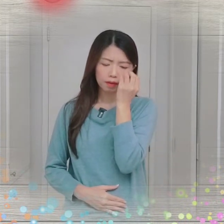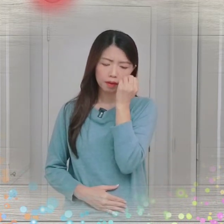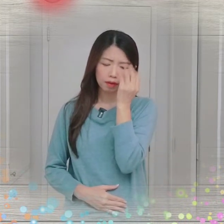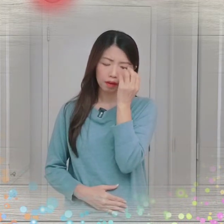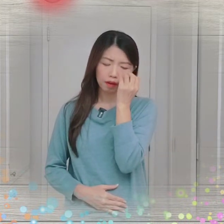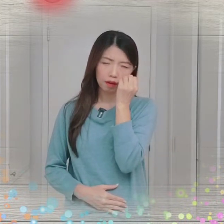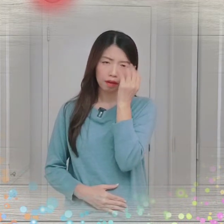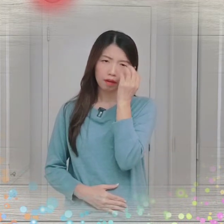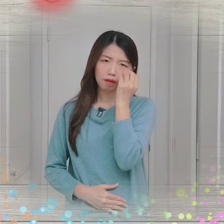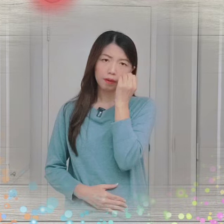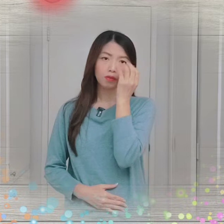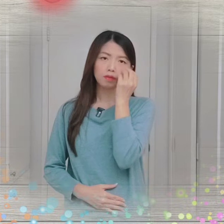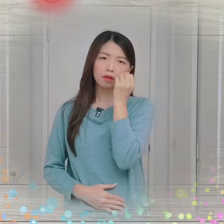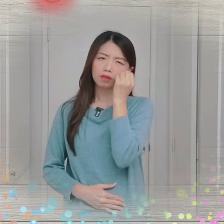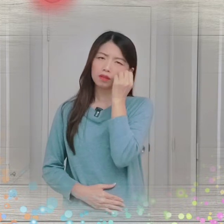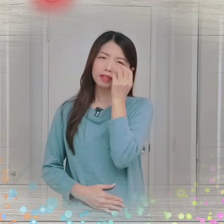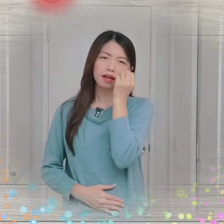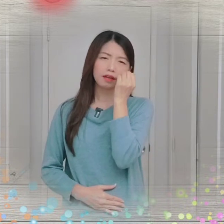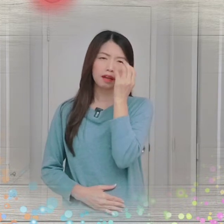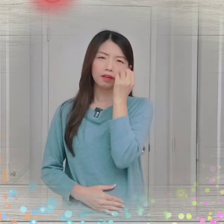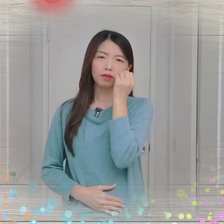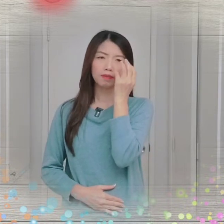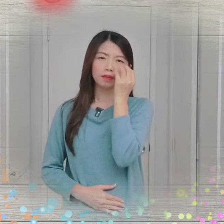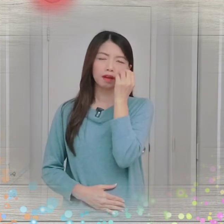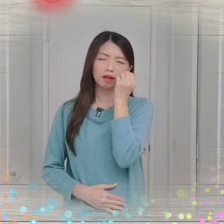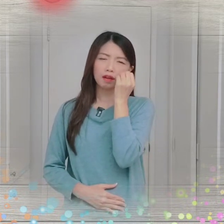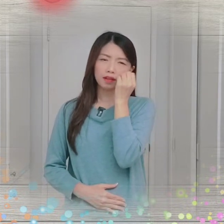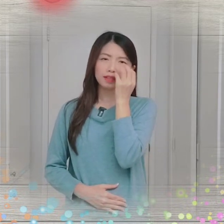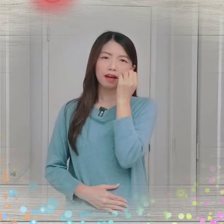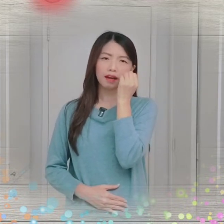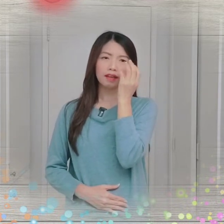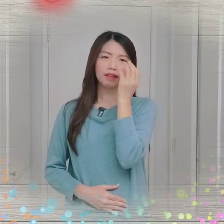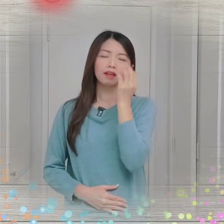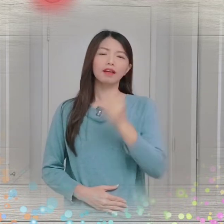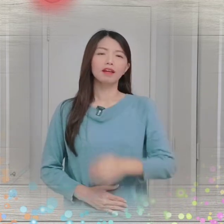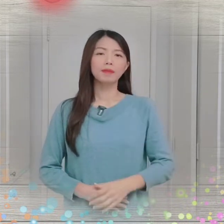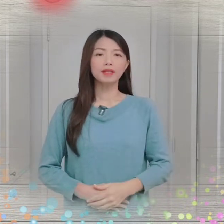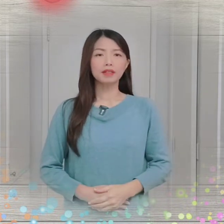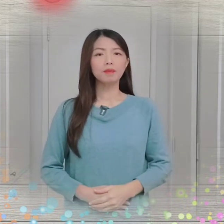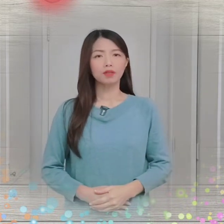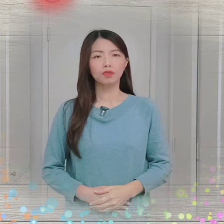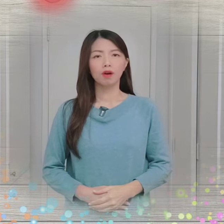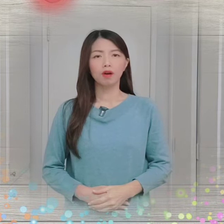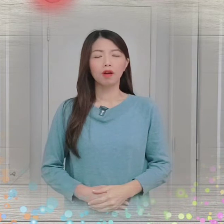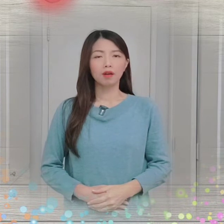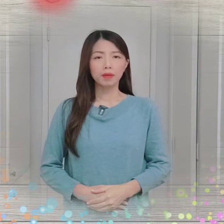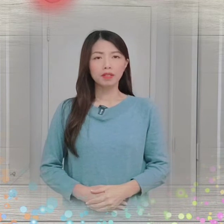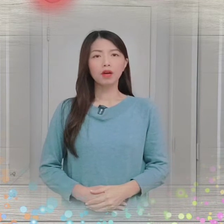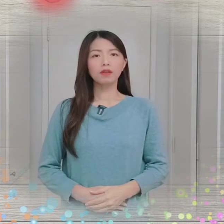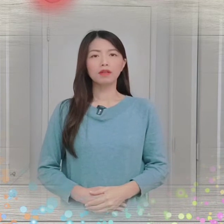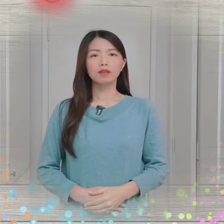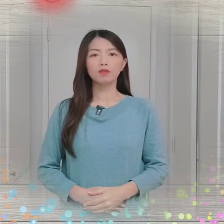살짝만 이렇게 펴주시면 돼요. 이상하다 이런 뜻입니다. 이상한 빛을 비추어